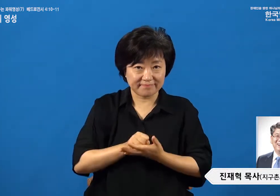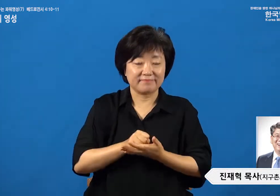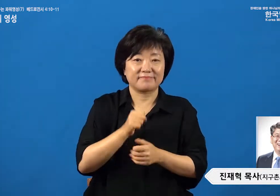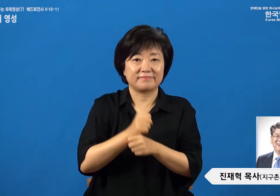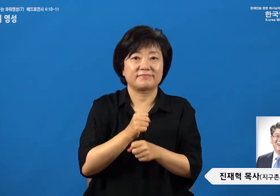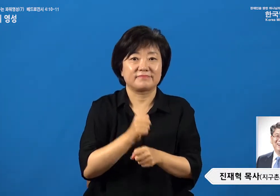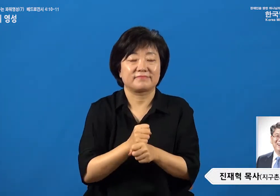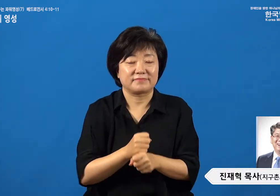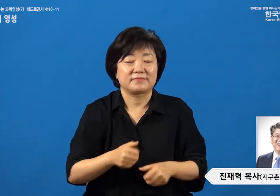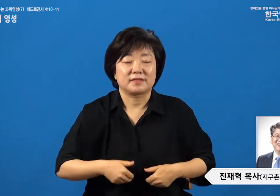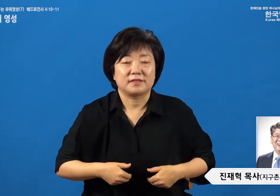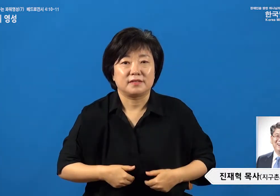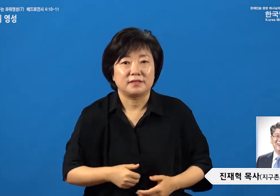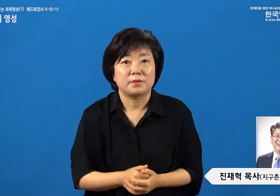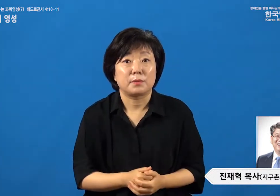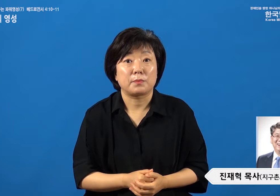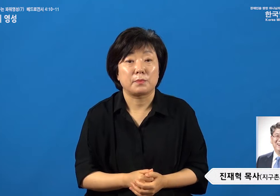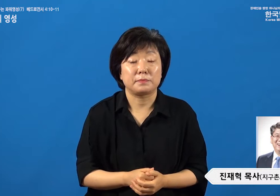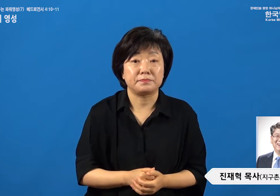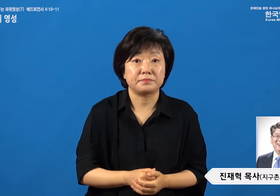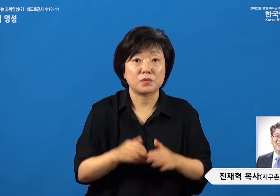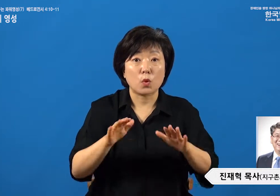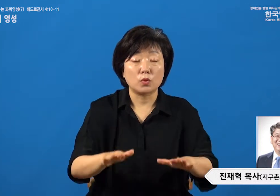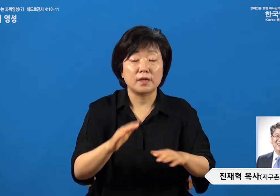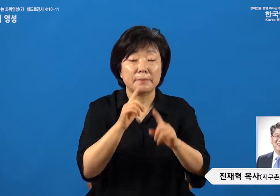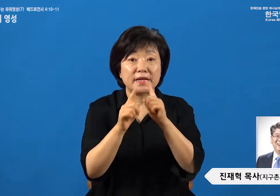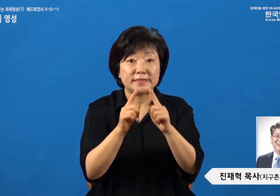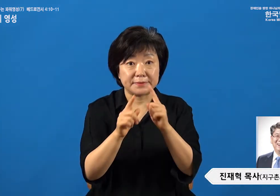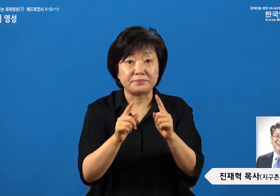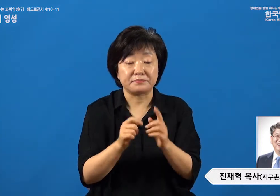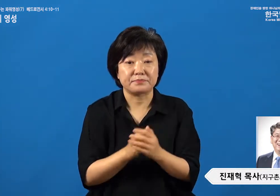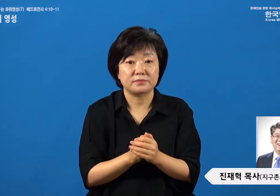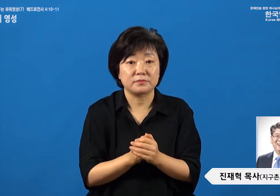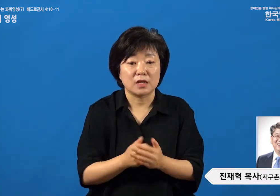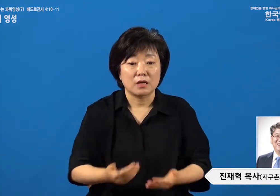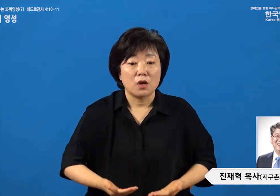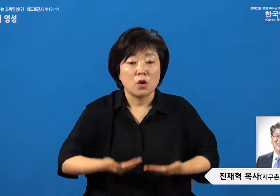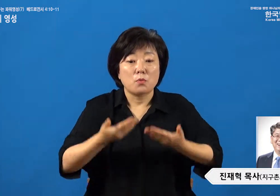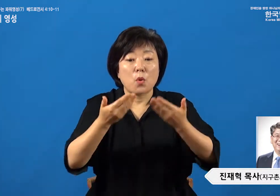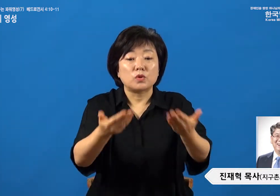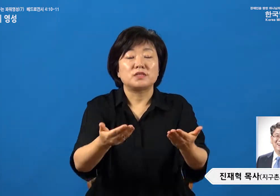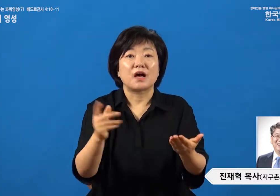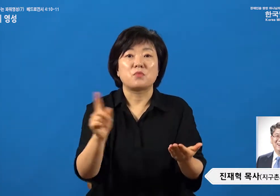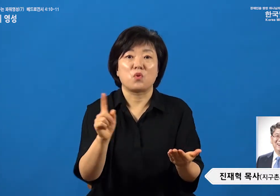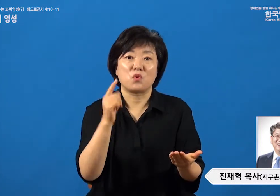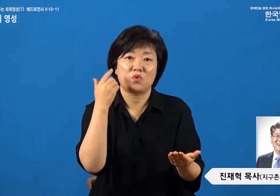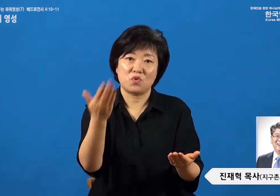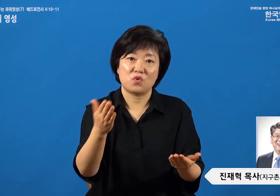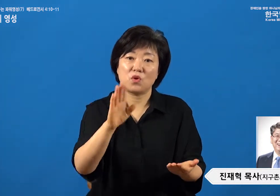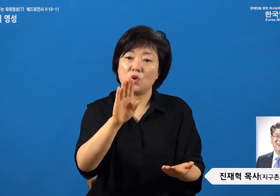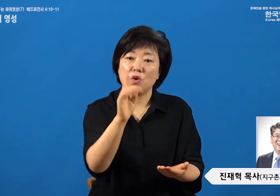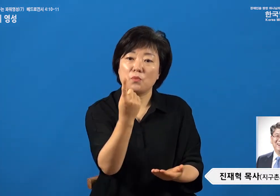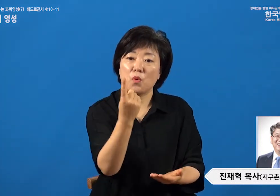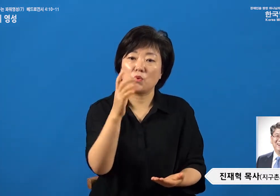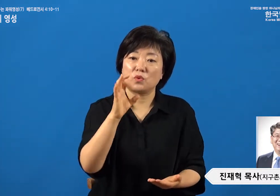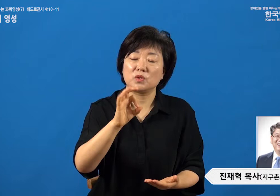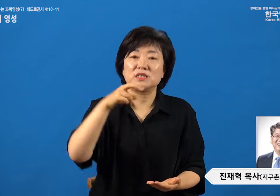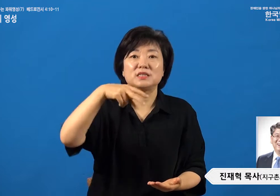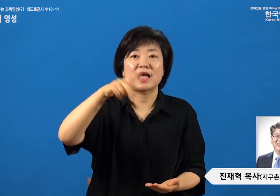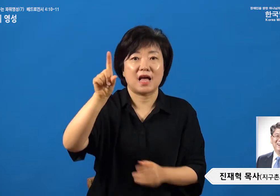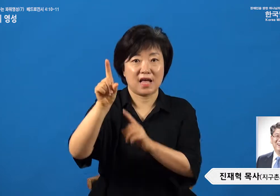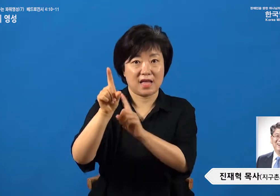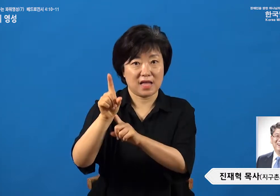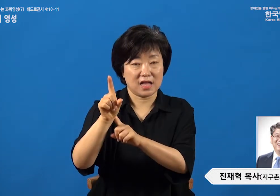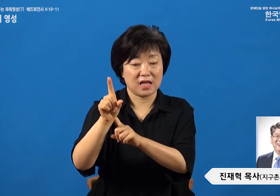함께 나누어 봅니다. 오늘 본문에 있는 성경 말씀은 봉사가 무엇인가, 그리고 어떻게